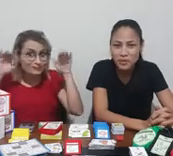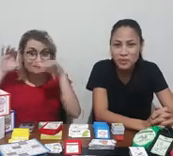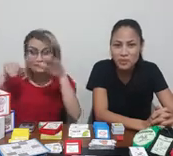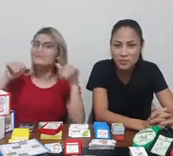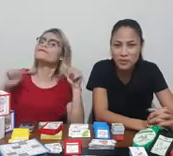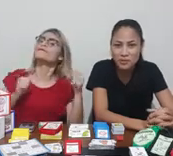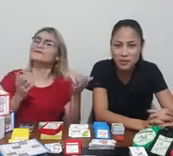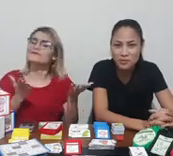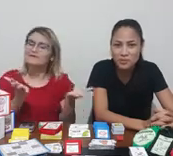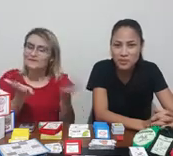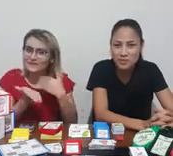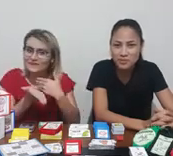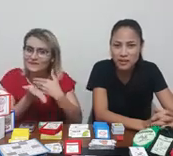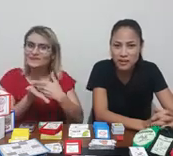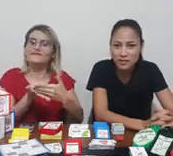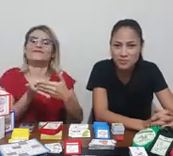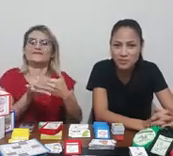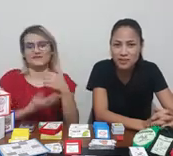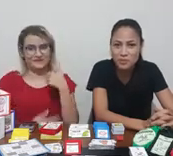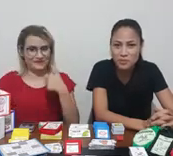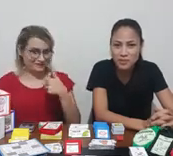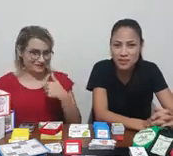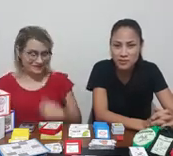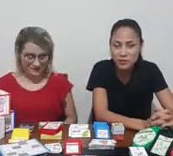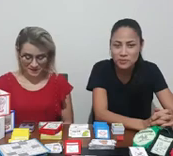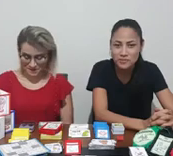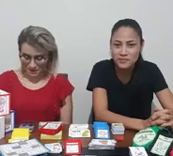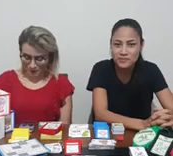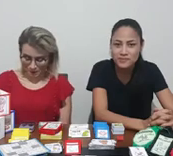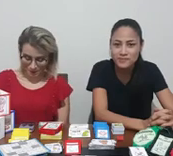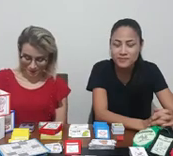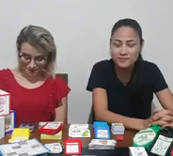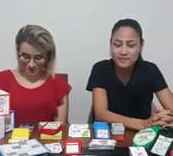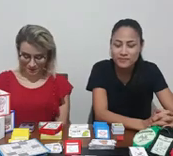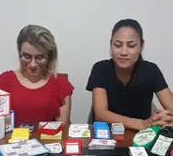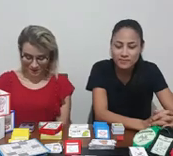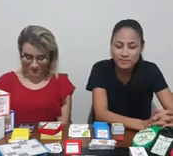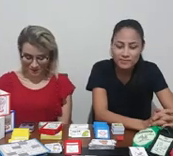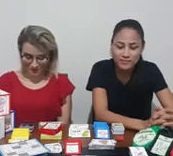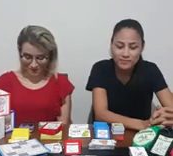Muito bem, chama o pessoal, vamos participar. Vamos começar, tá bom?